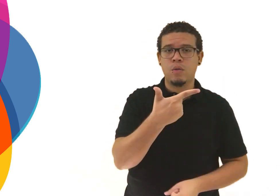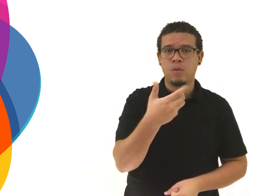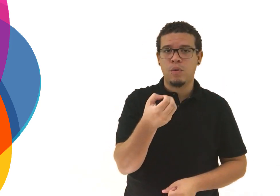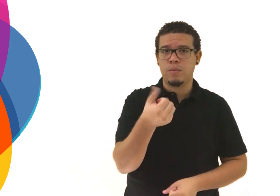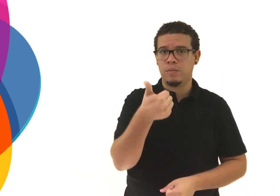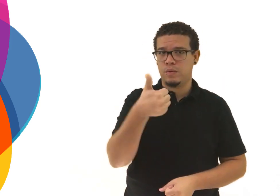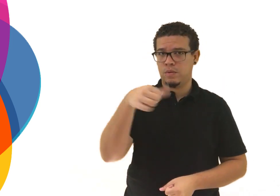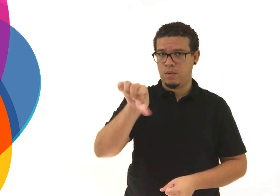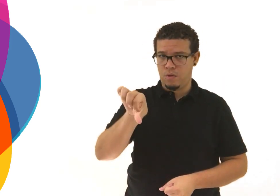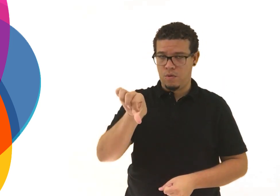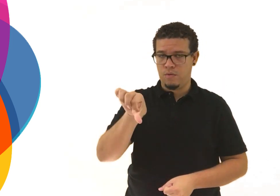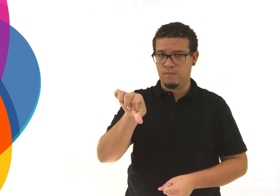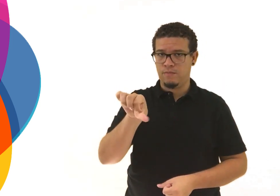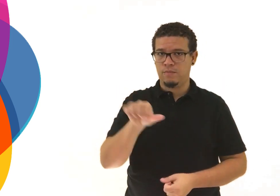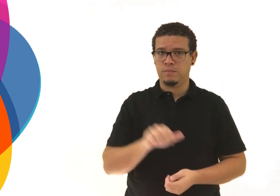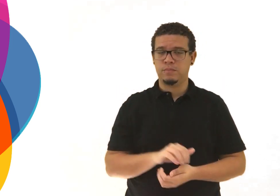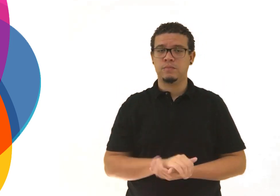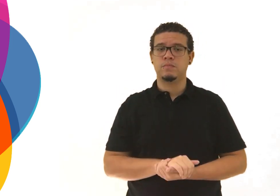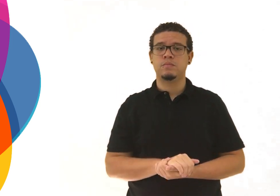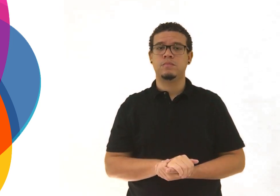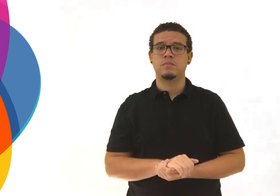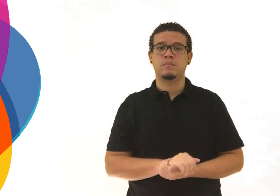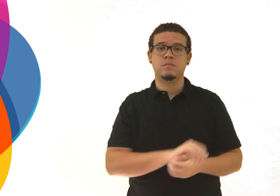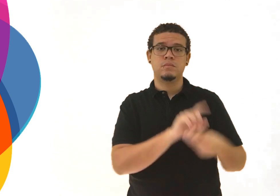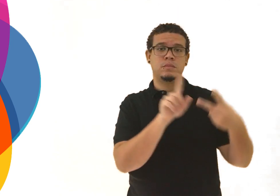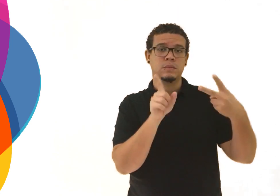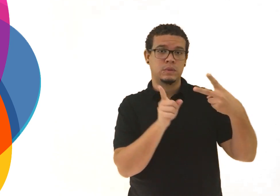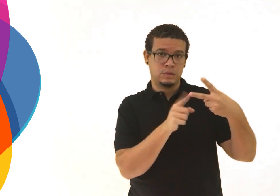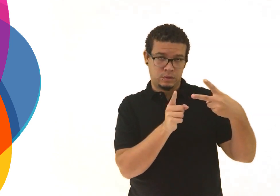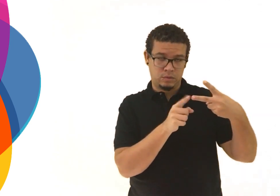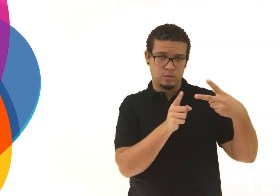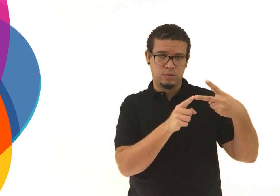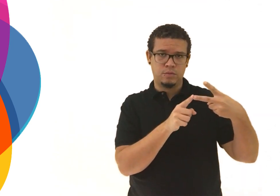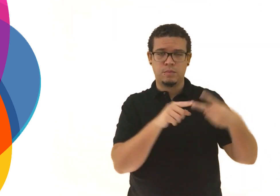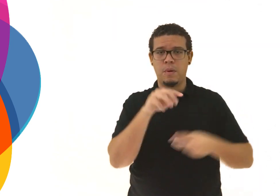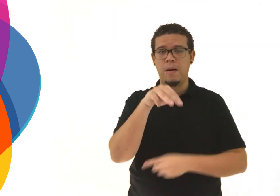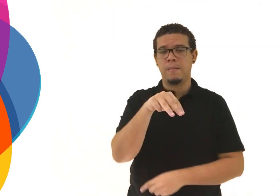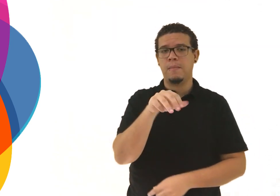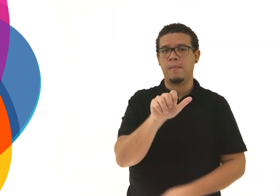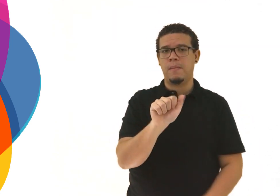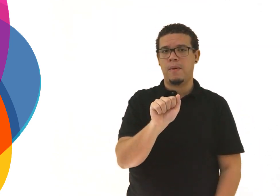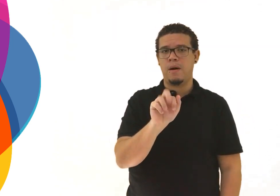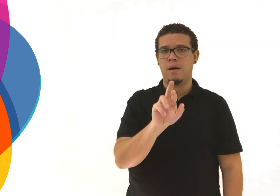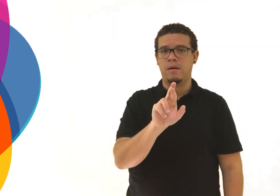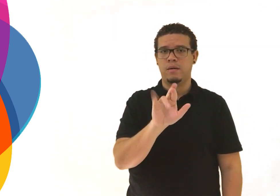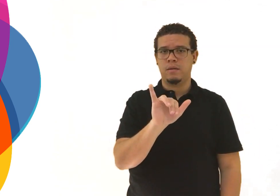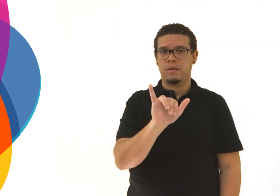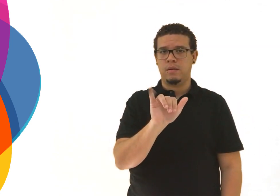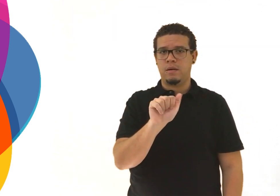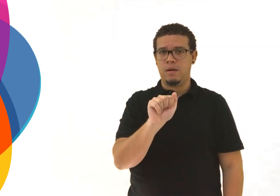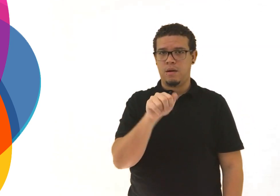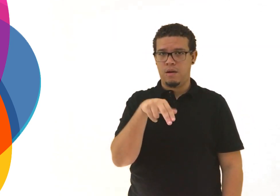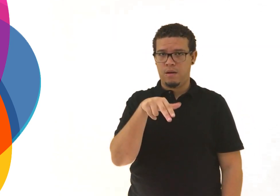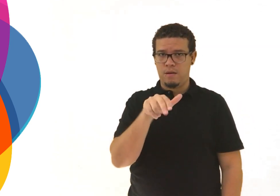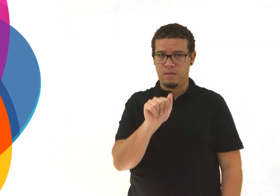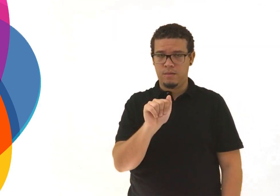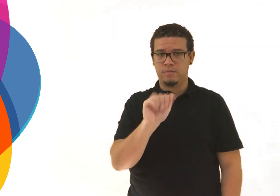intitulado Libras, publicado em 2019. A segunda